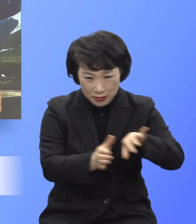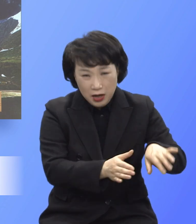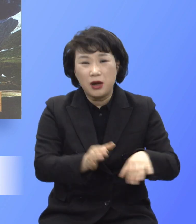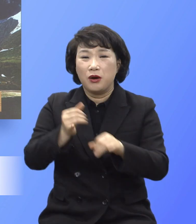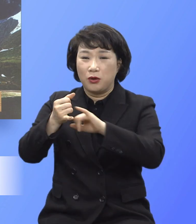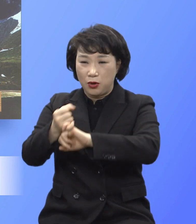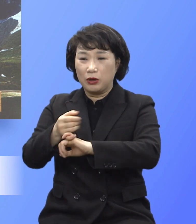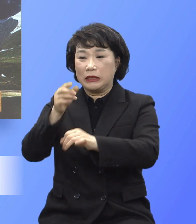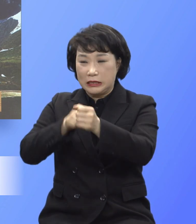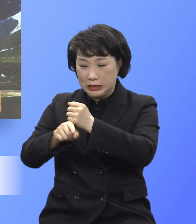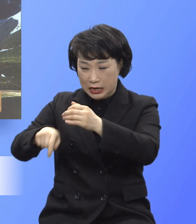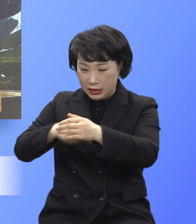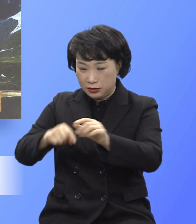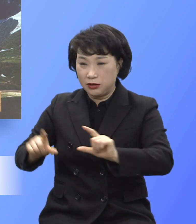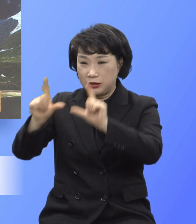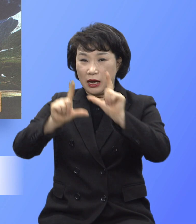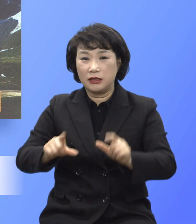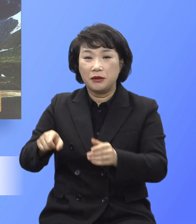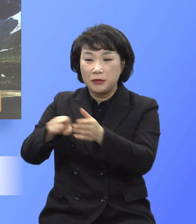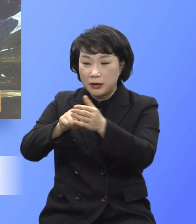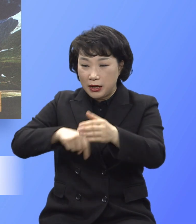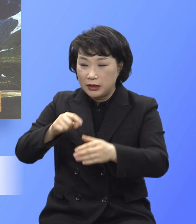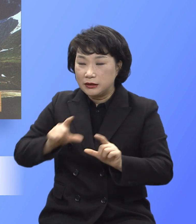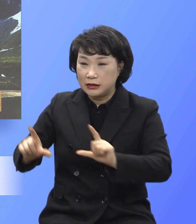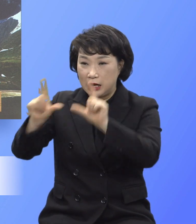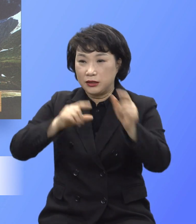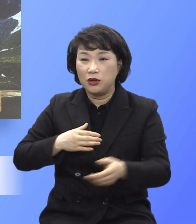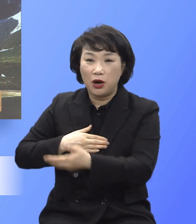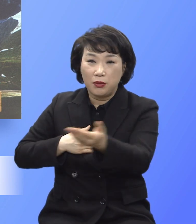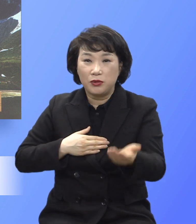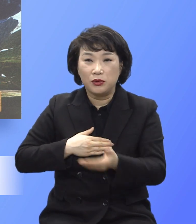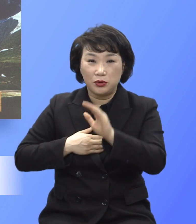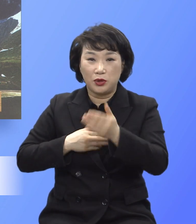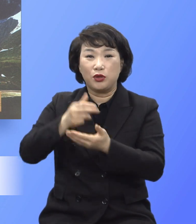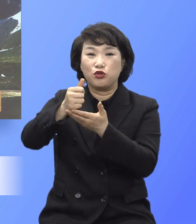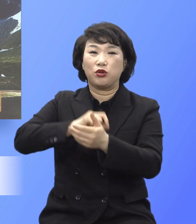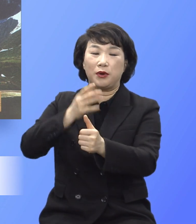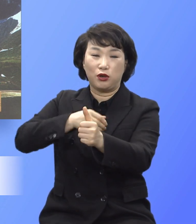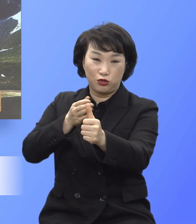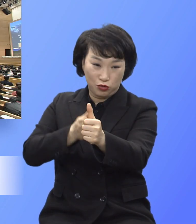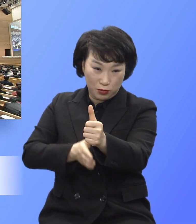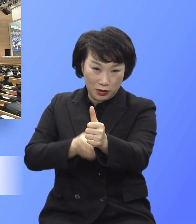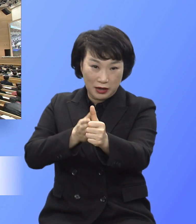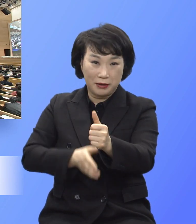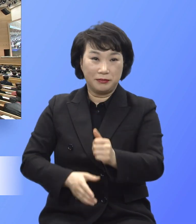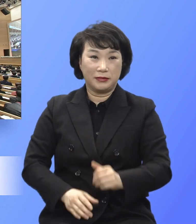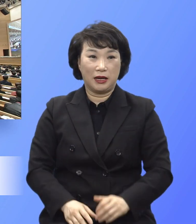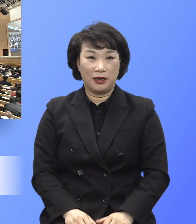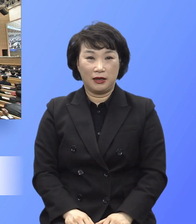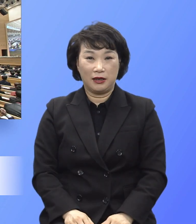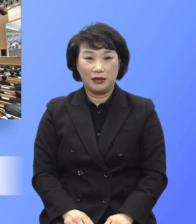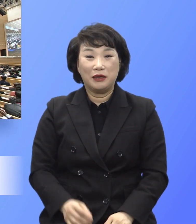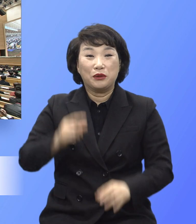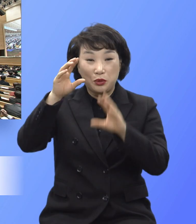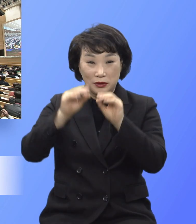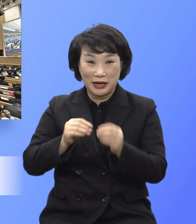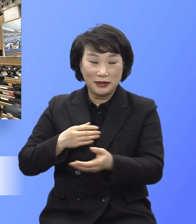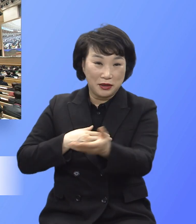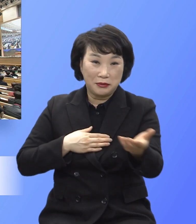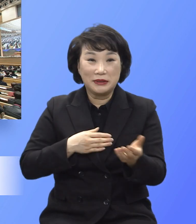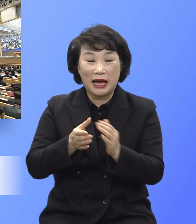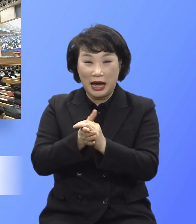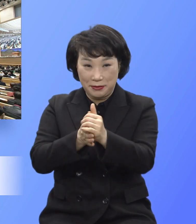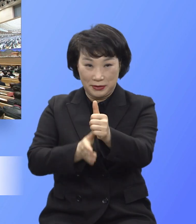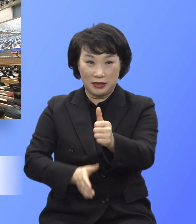반드시 진리 안에서 사는 믿음 안에서 사는 여러분 되기를 주님의 이름으로 축복합니다. 동의하시면 아멘